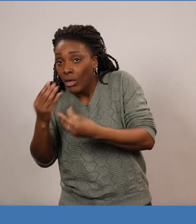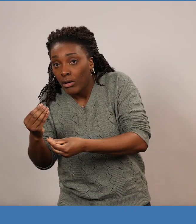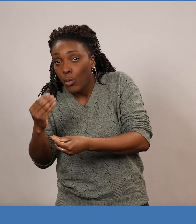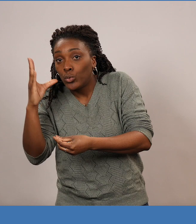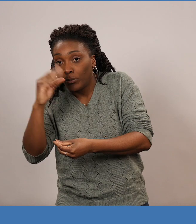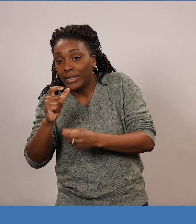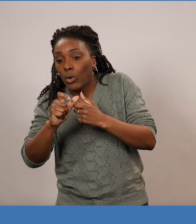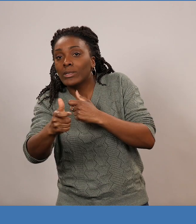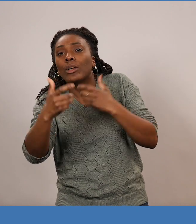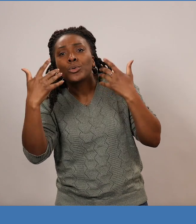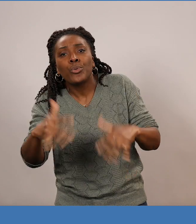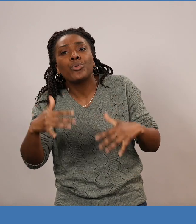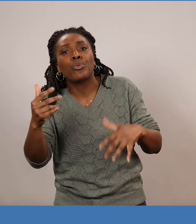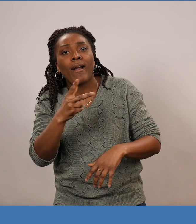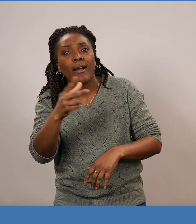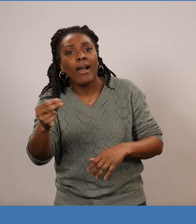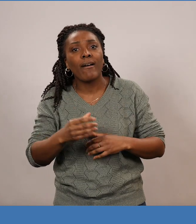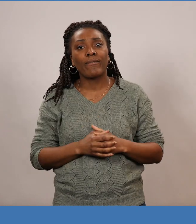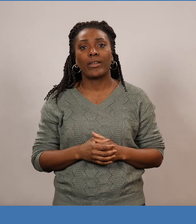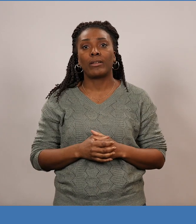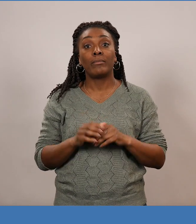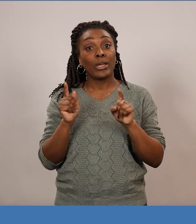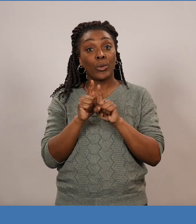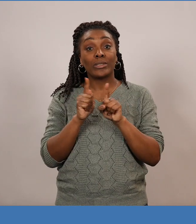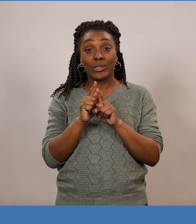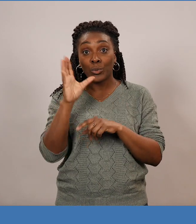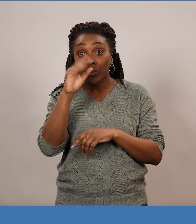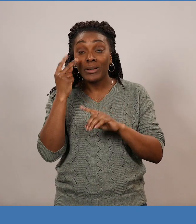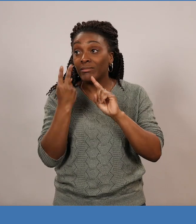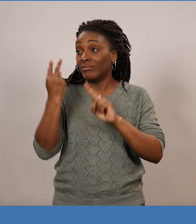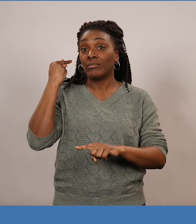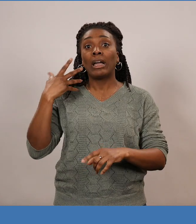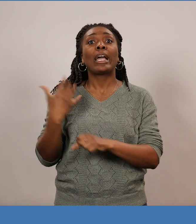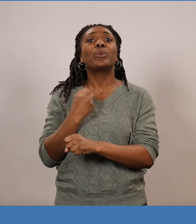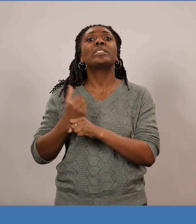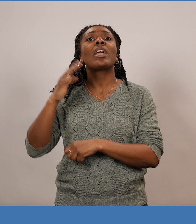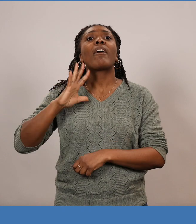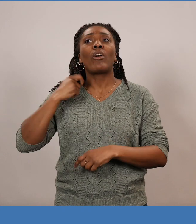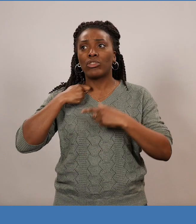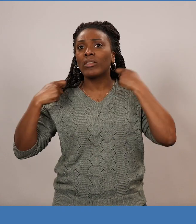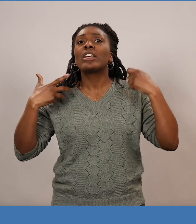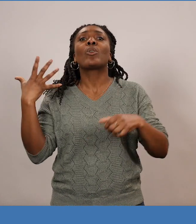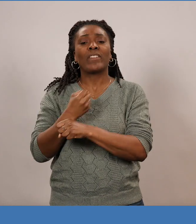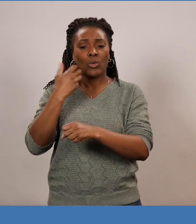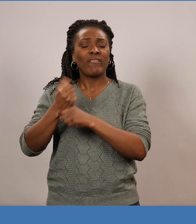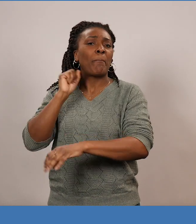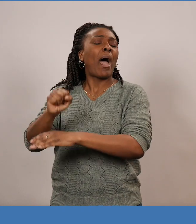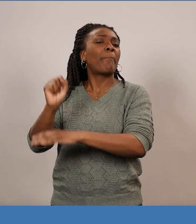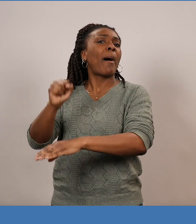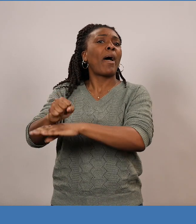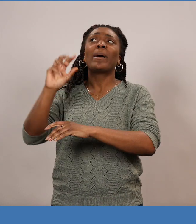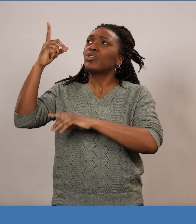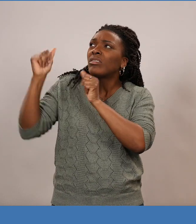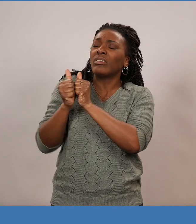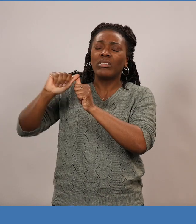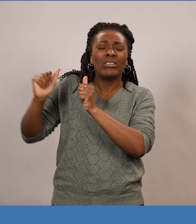qu'on perd de vue les conséquences futures, mais aussi on perd de vue les réussites passées. On oublie qu'hier, on a eu des victoires avec Dieu,